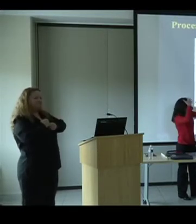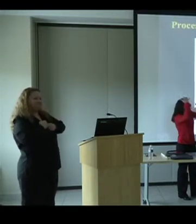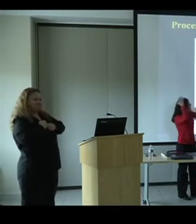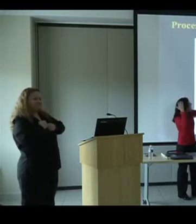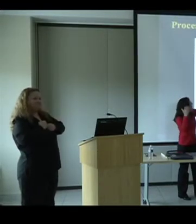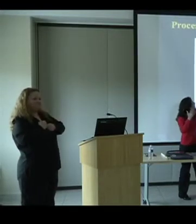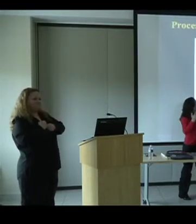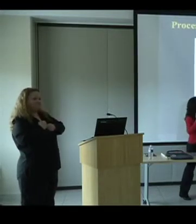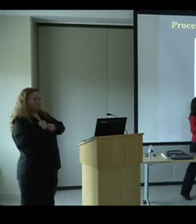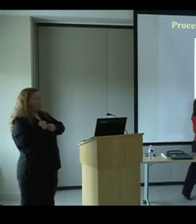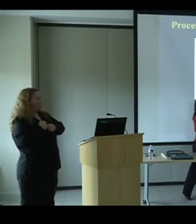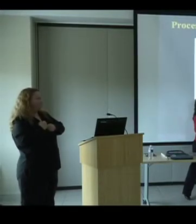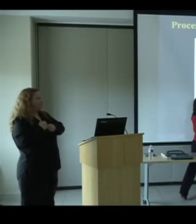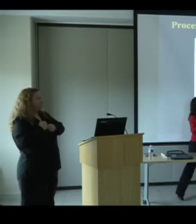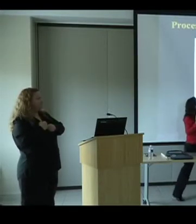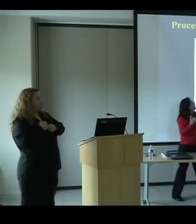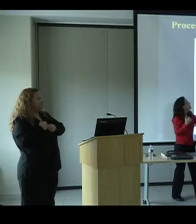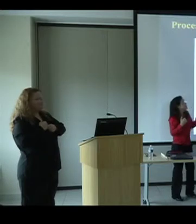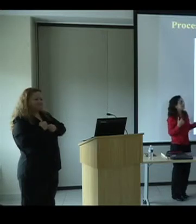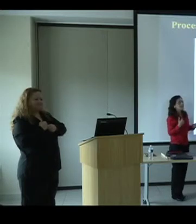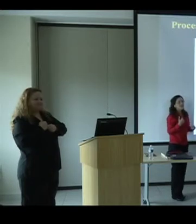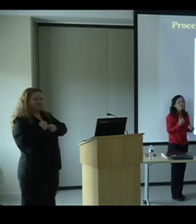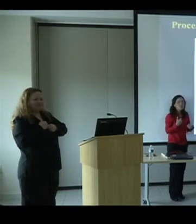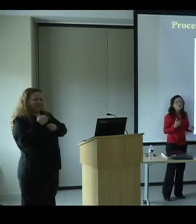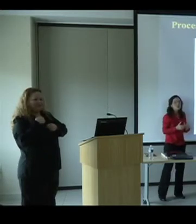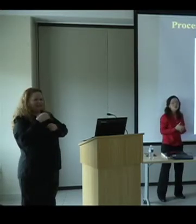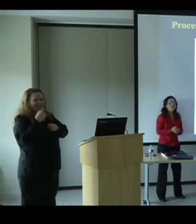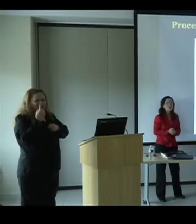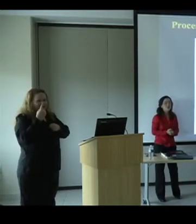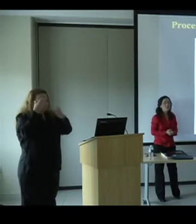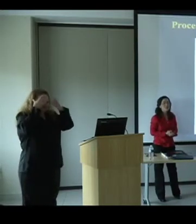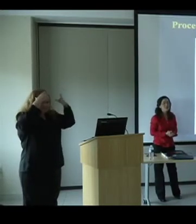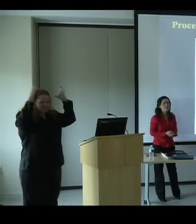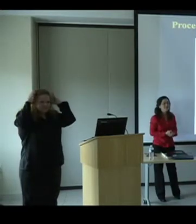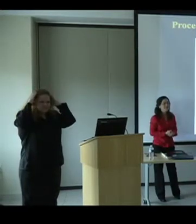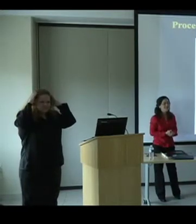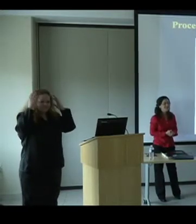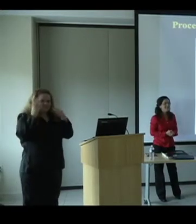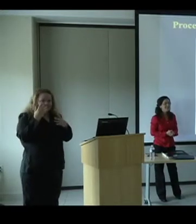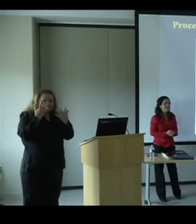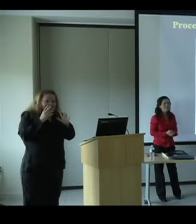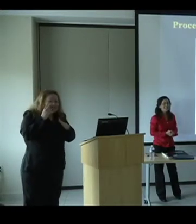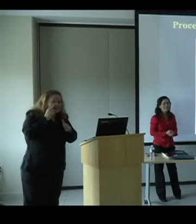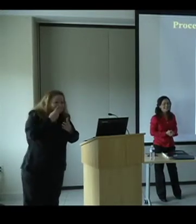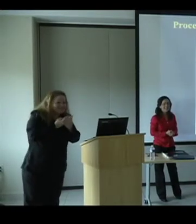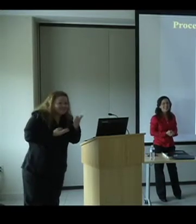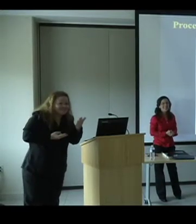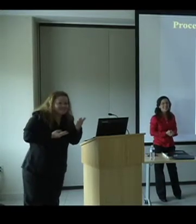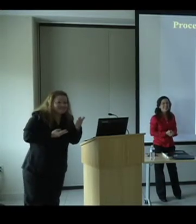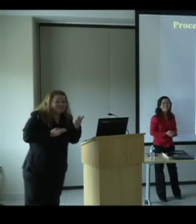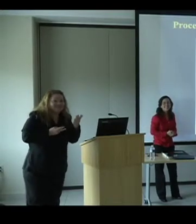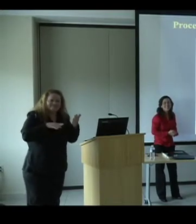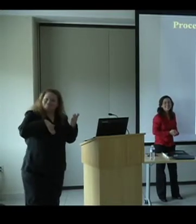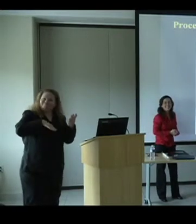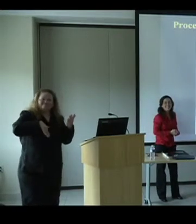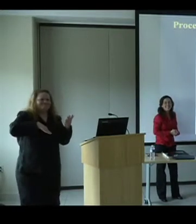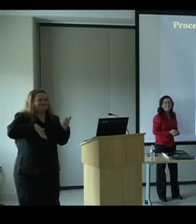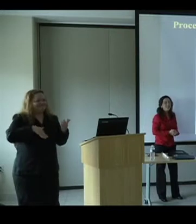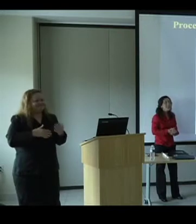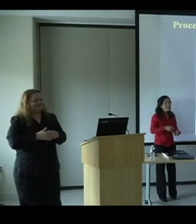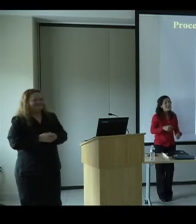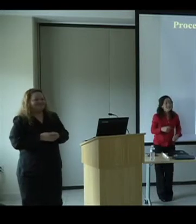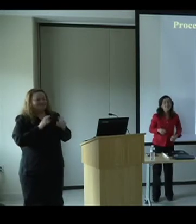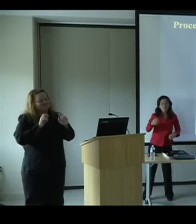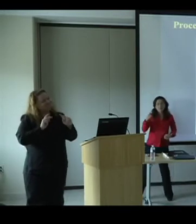abrigo y esto lo que le cubre la cabeza todo mundo ya vio la joven ahora no